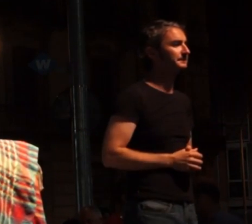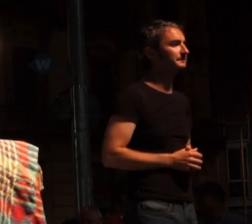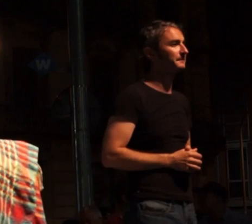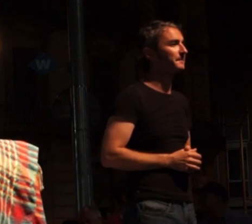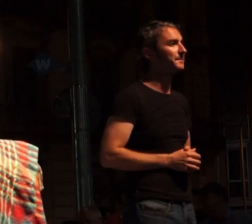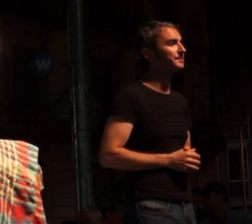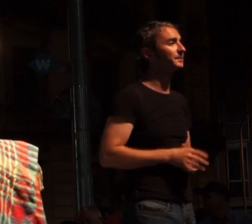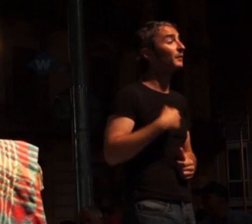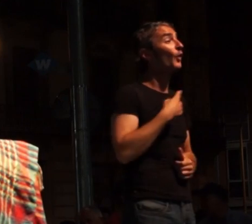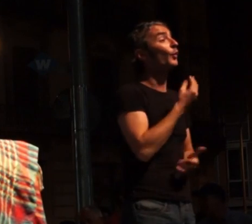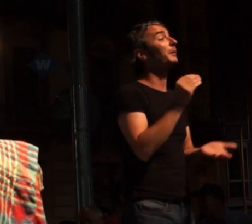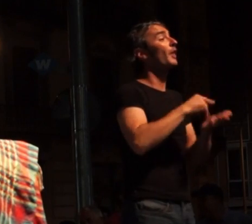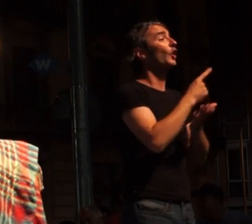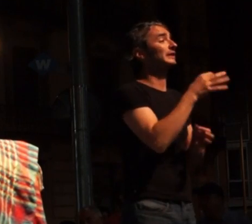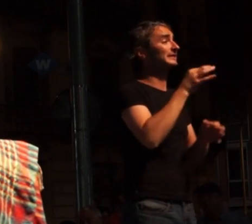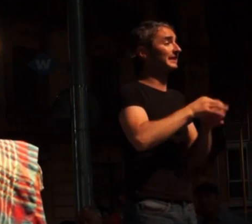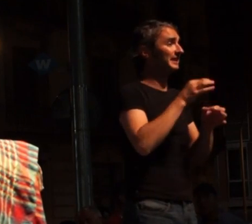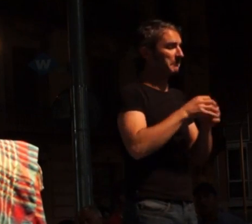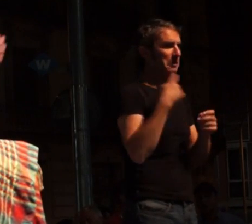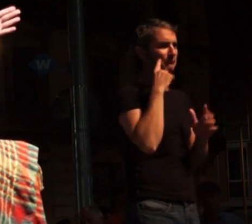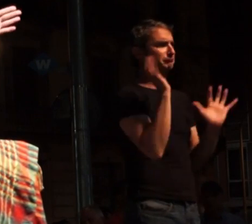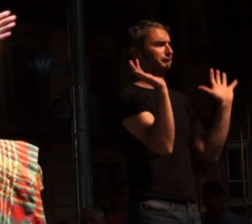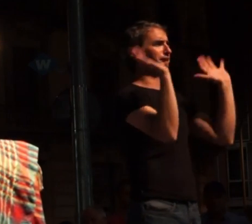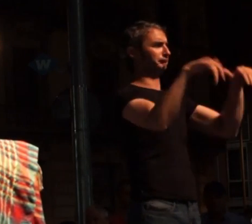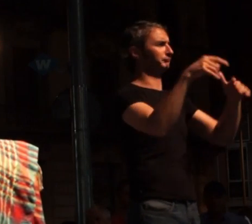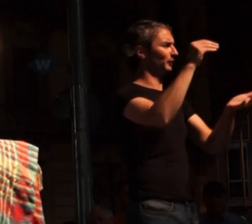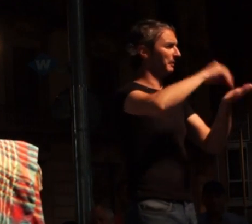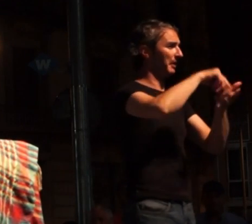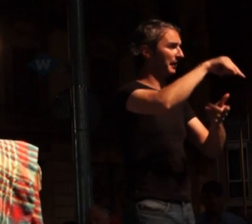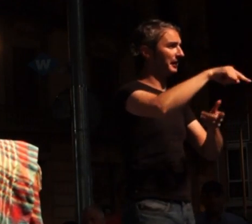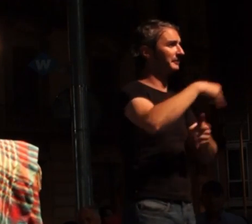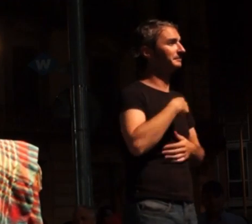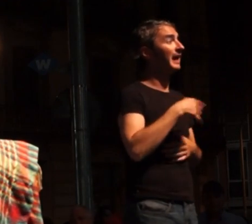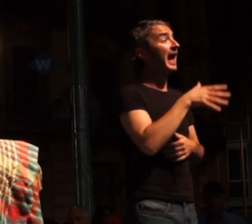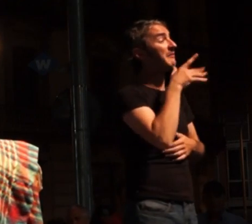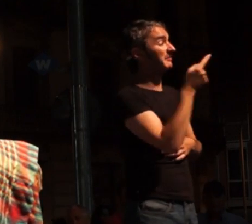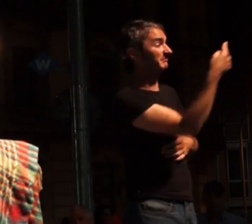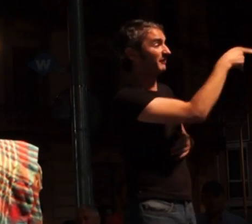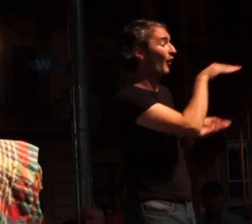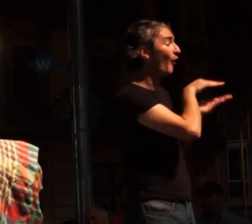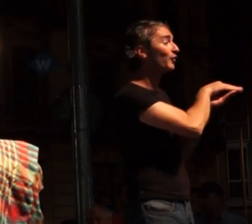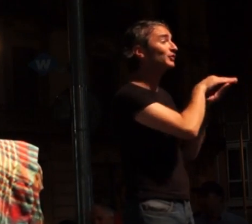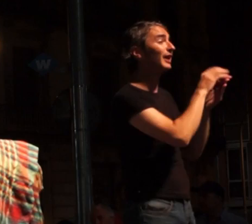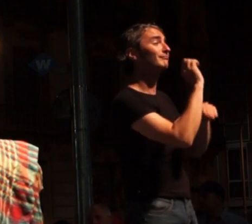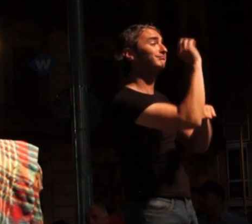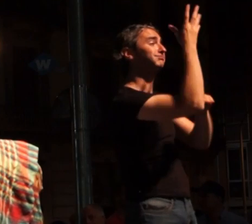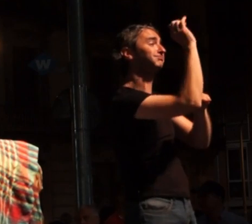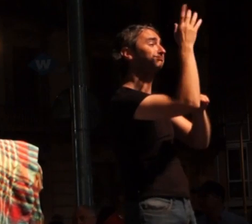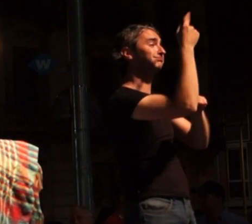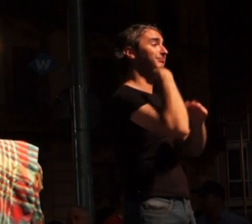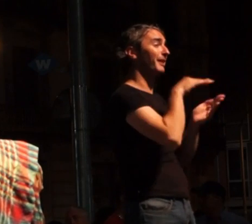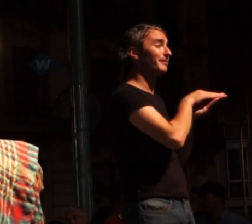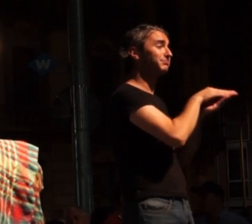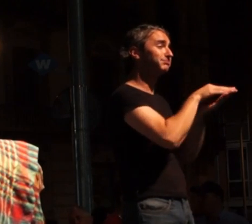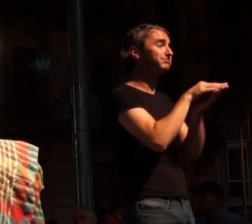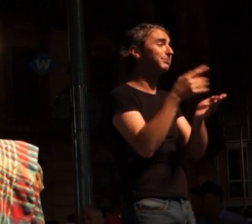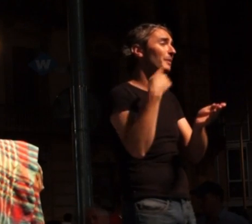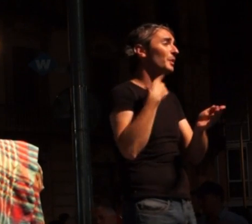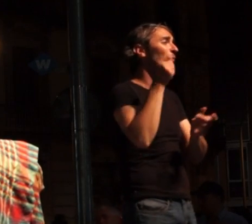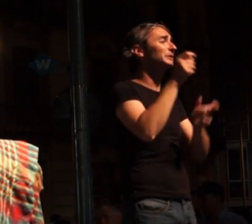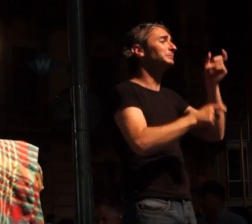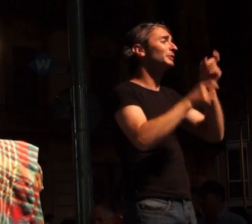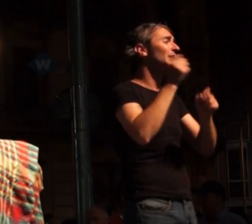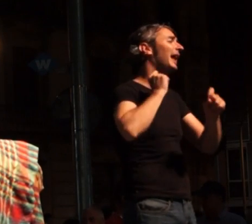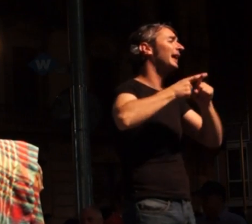Un nou 11 de setembre i ens tornem a trobar aquí, vora el Fossar, fossa comuna de moltes de les persones que